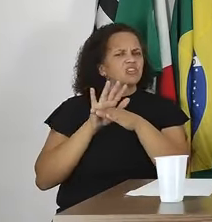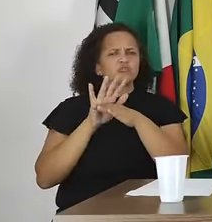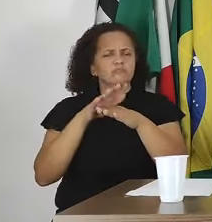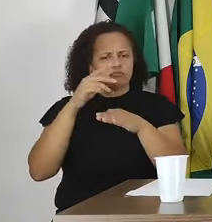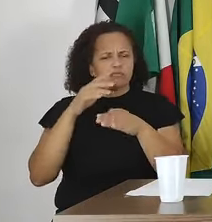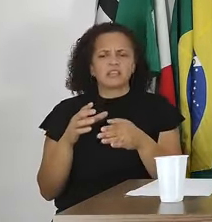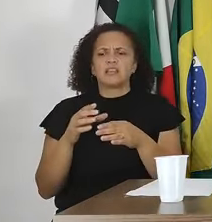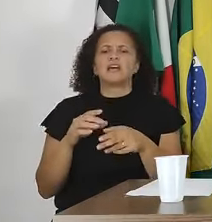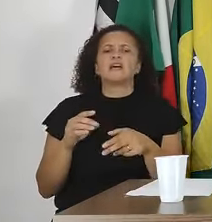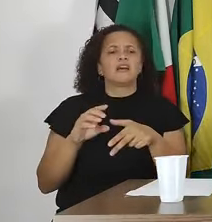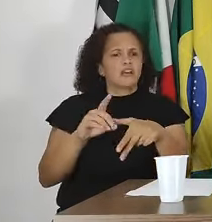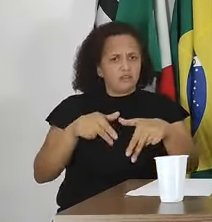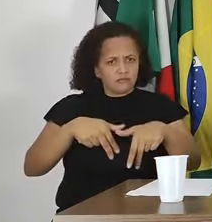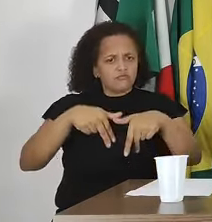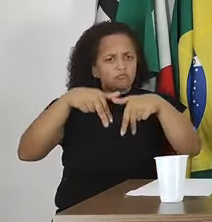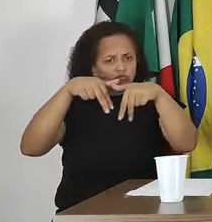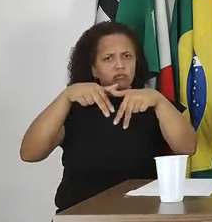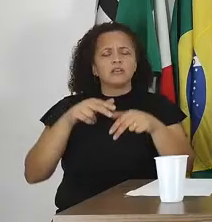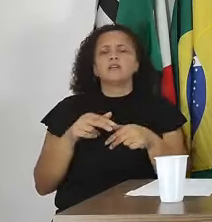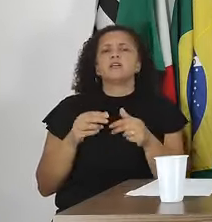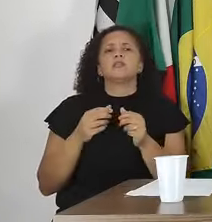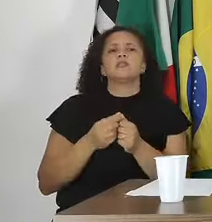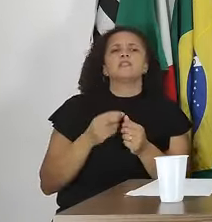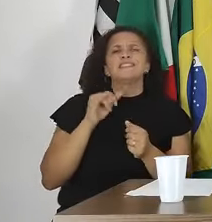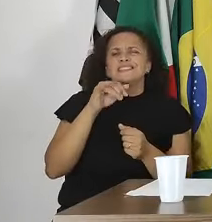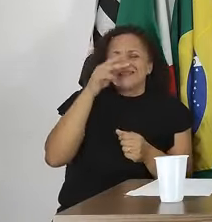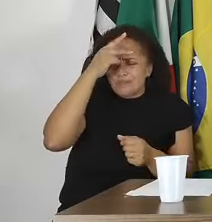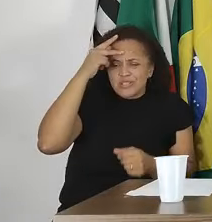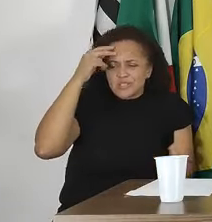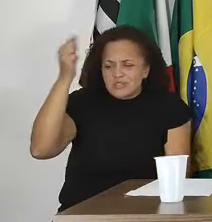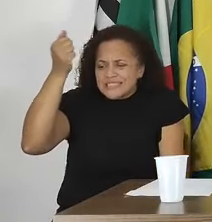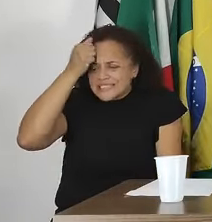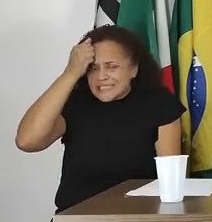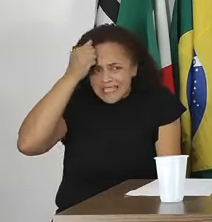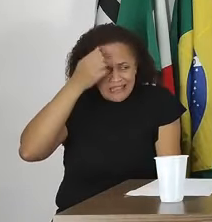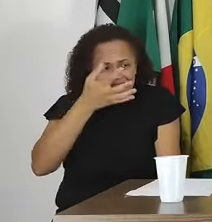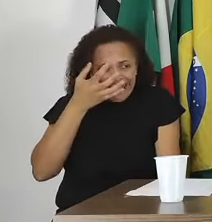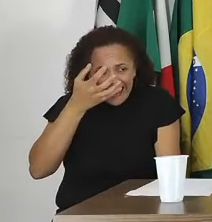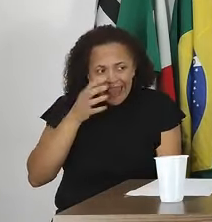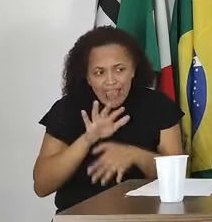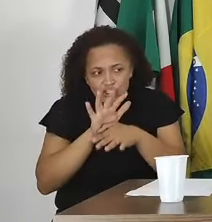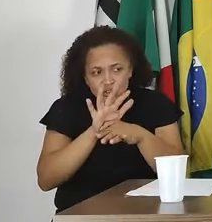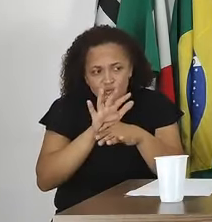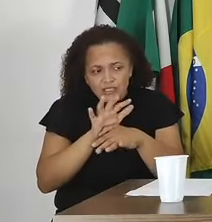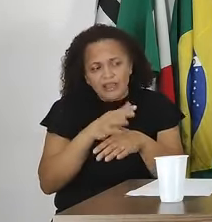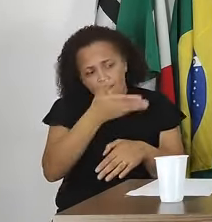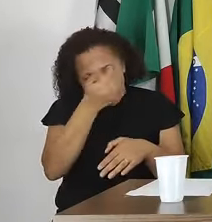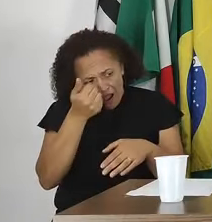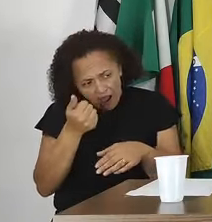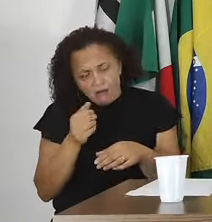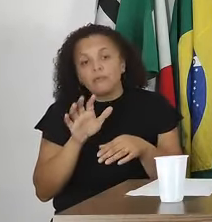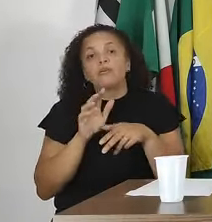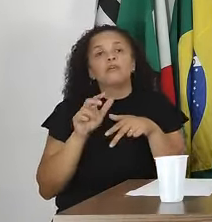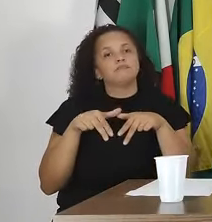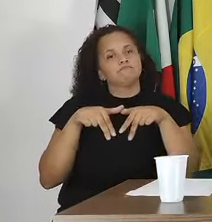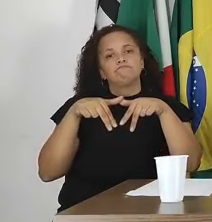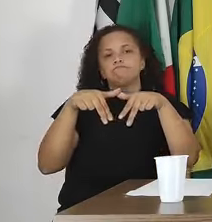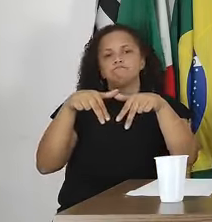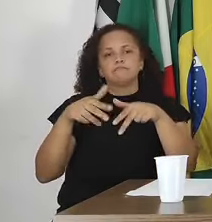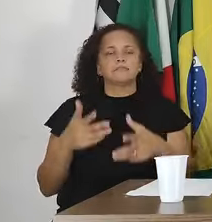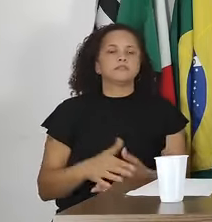quer ajuda, bora, vamos ajudar, vamos, E aí o que acontece, né? Eu vejo